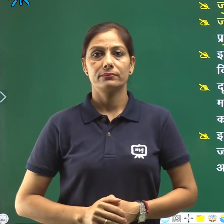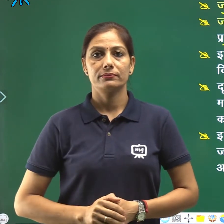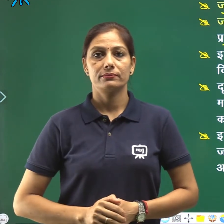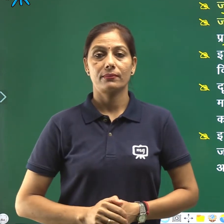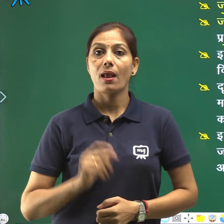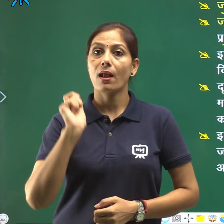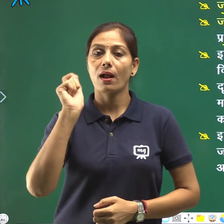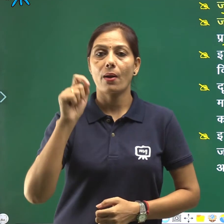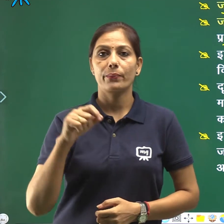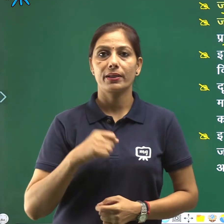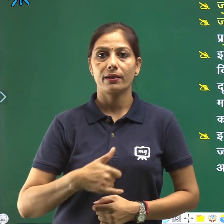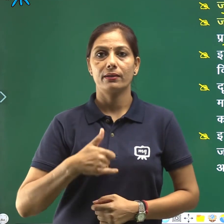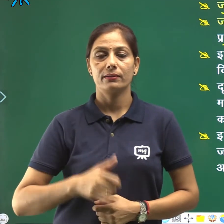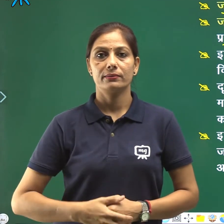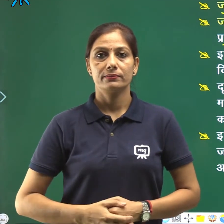कार्य किया।